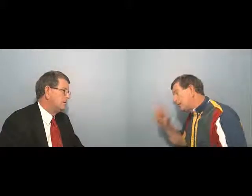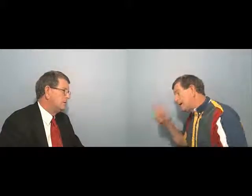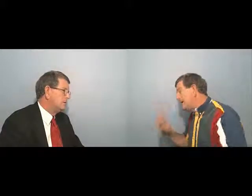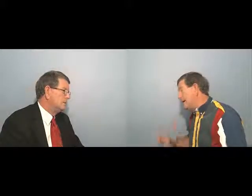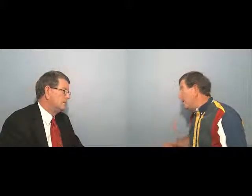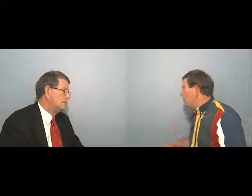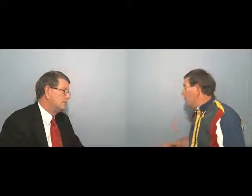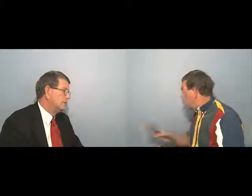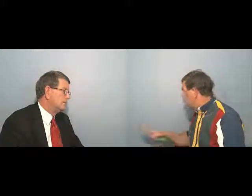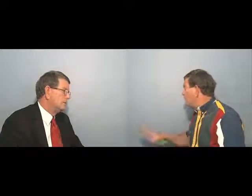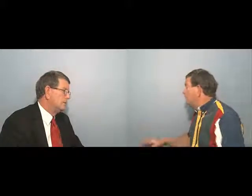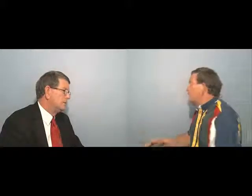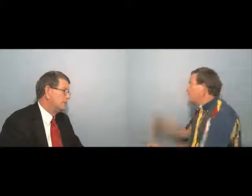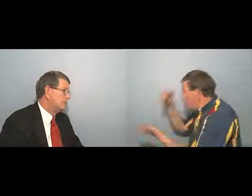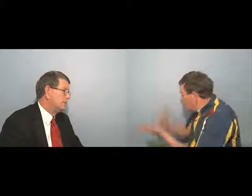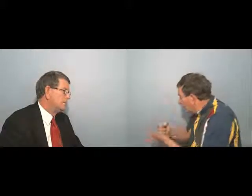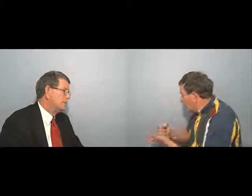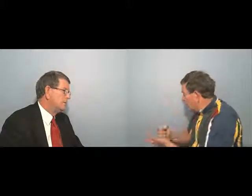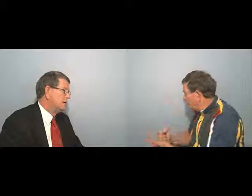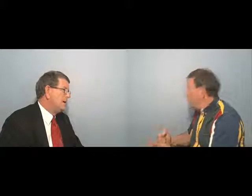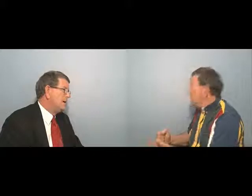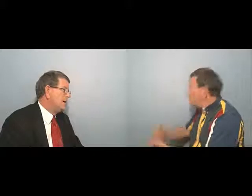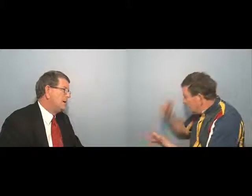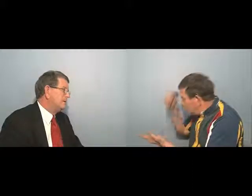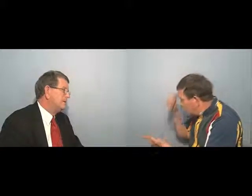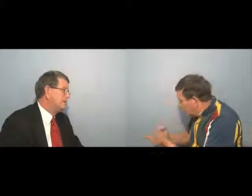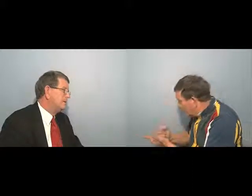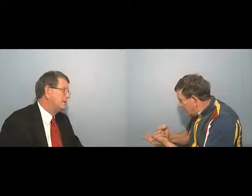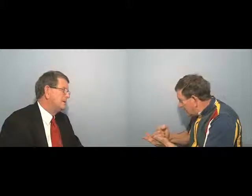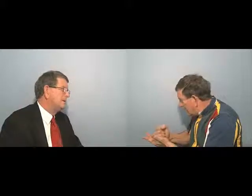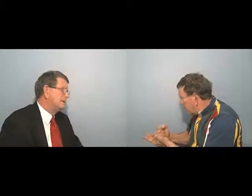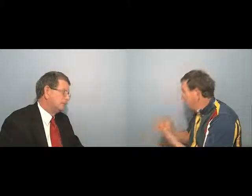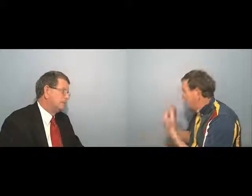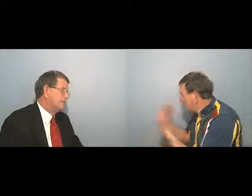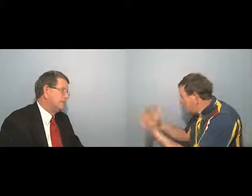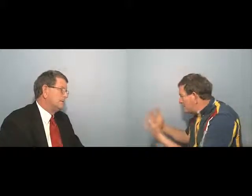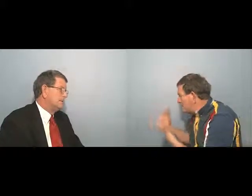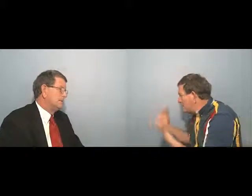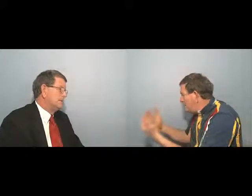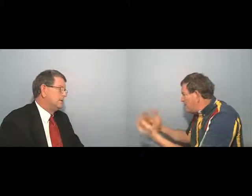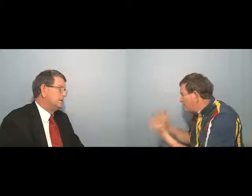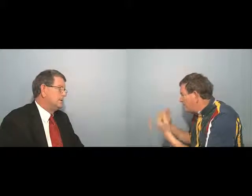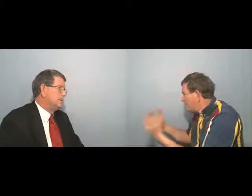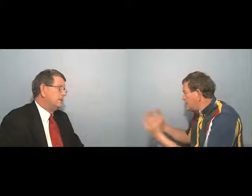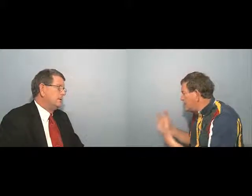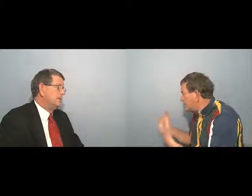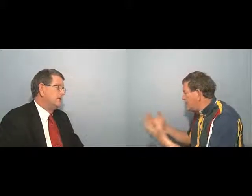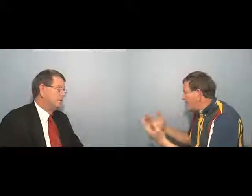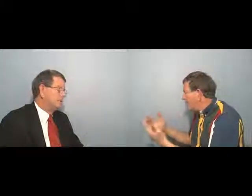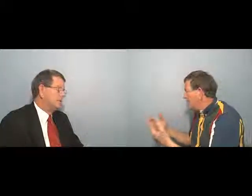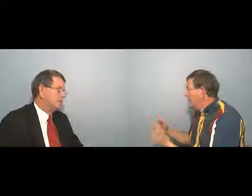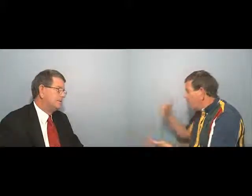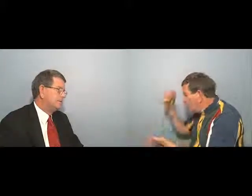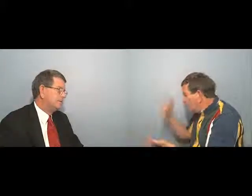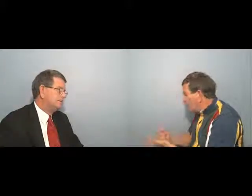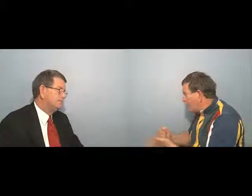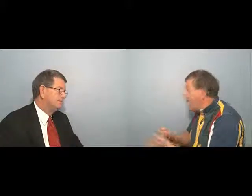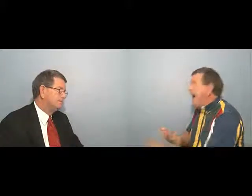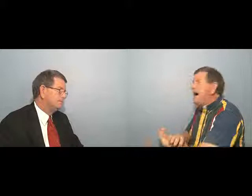devrais. Moi je dis que tu dois. Mais... Tu dois parler avec ta femme, communiquer avec elle. Tu dois